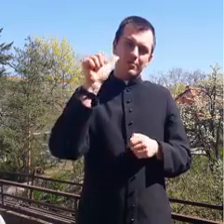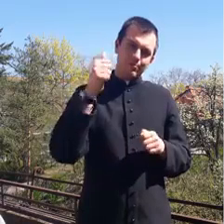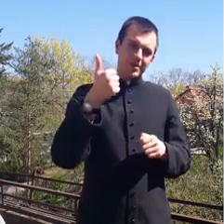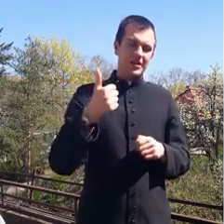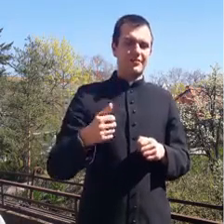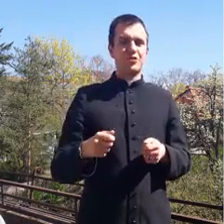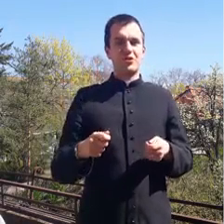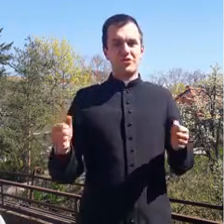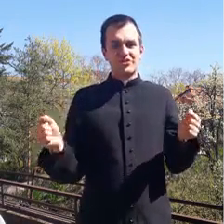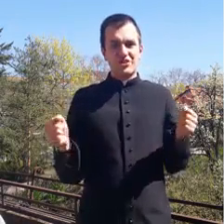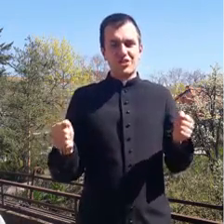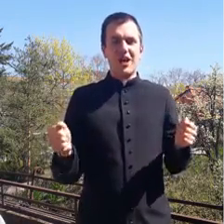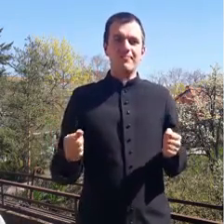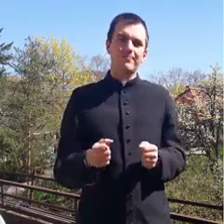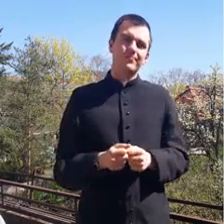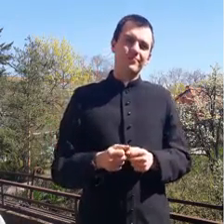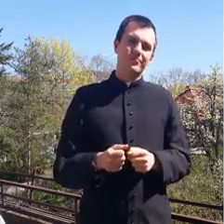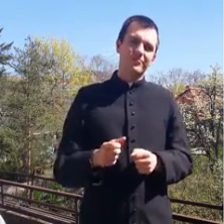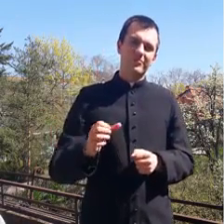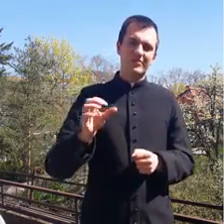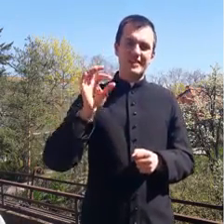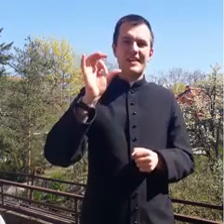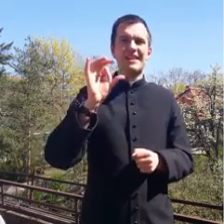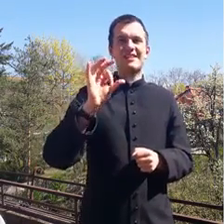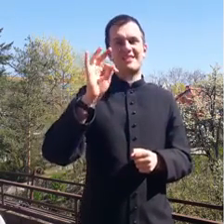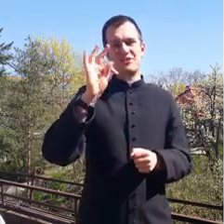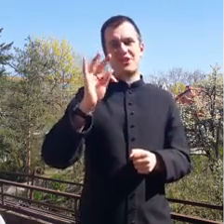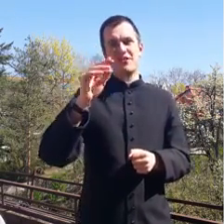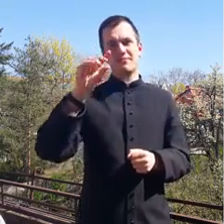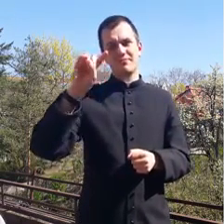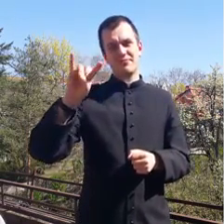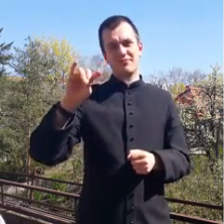pierwszy stycznia usłyszenia